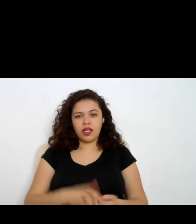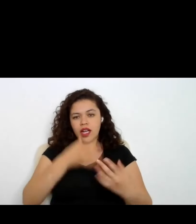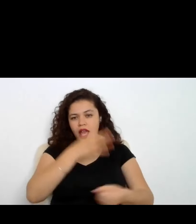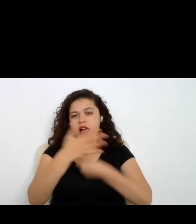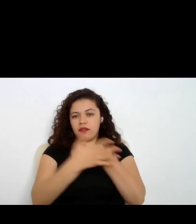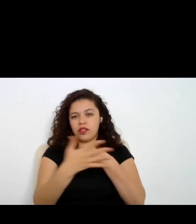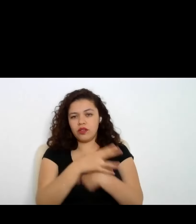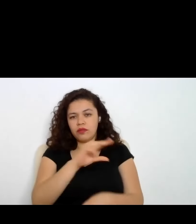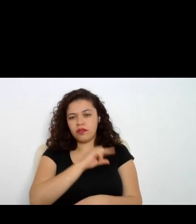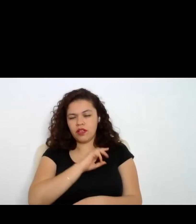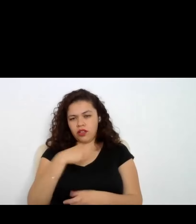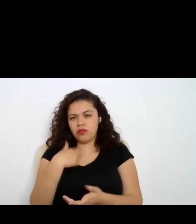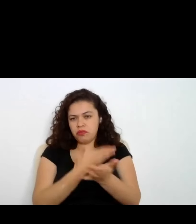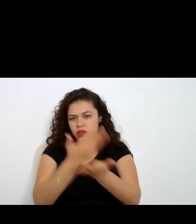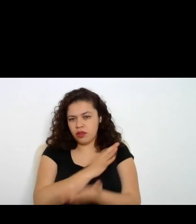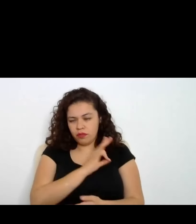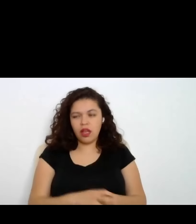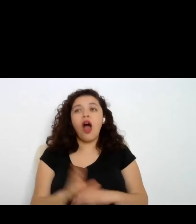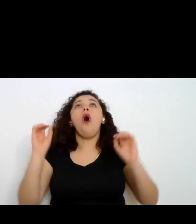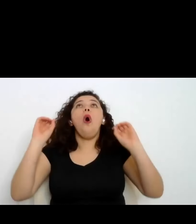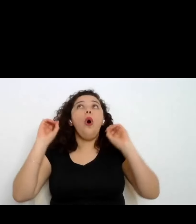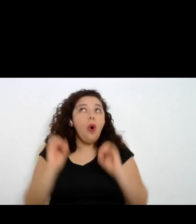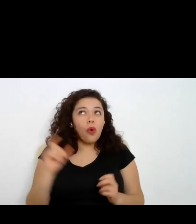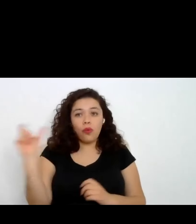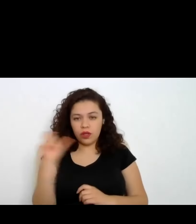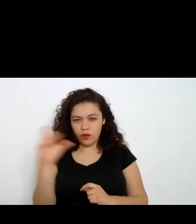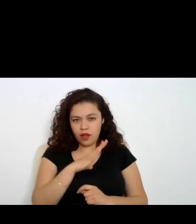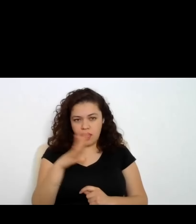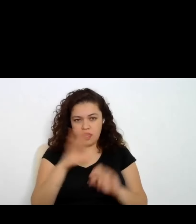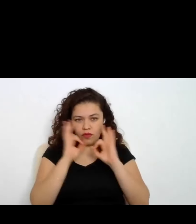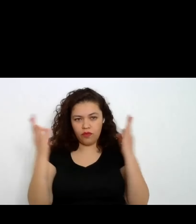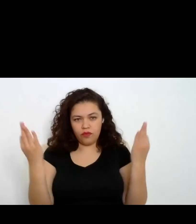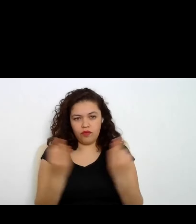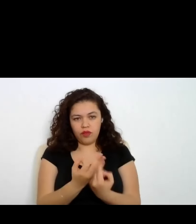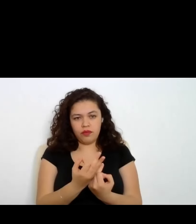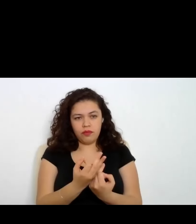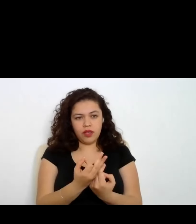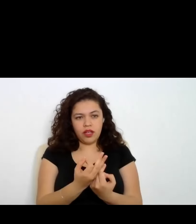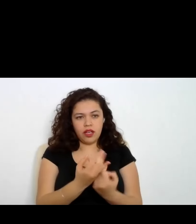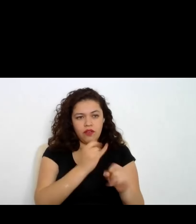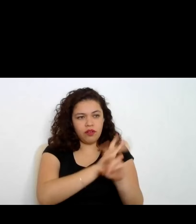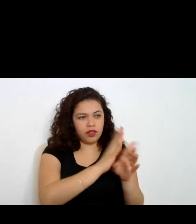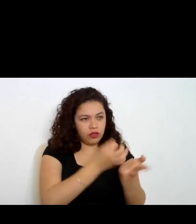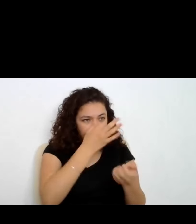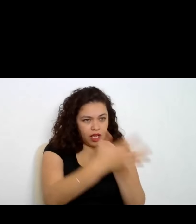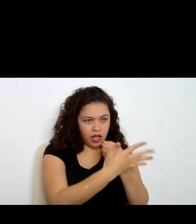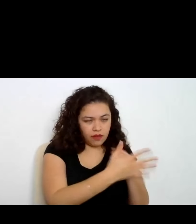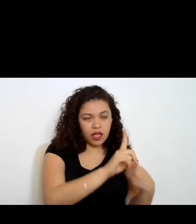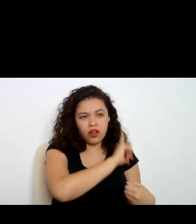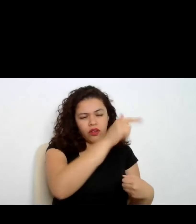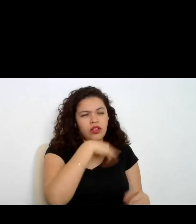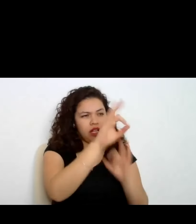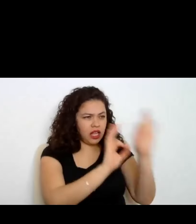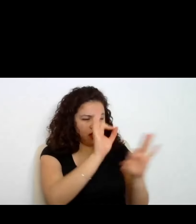privacidad. O también cuando se obtienen de manera indirecta y previo al